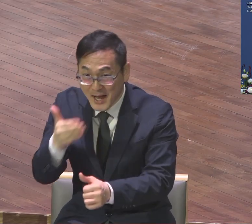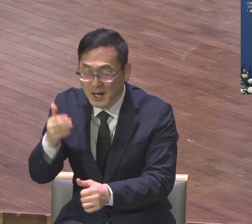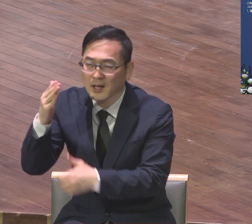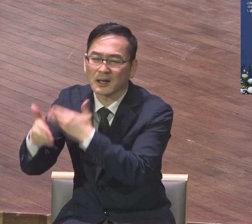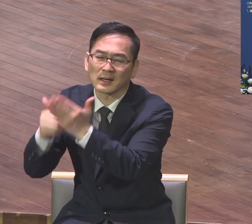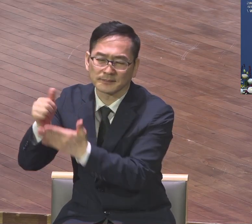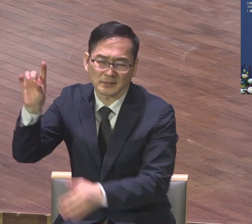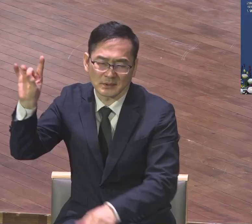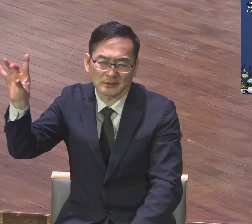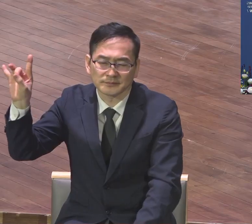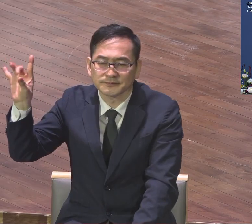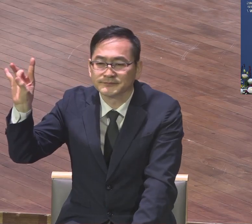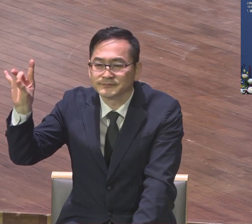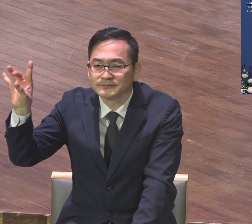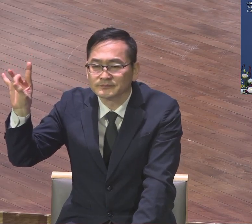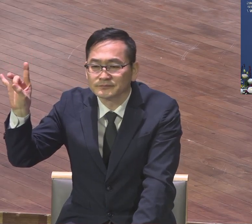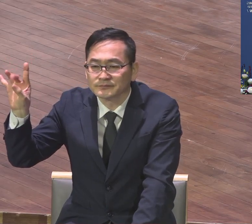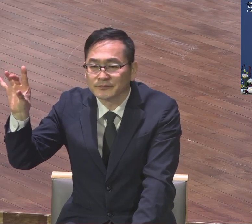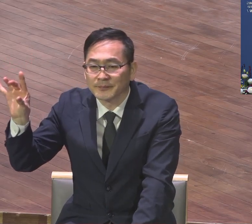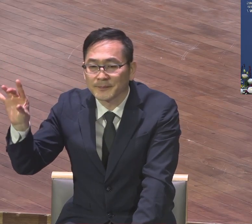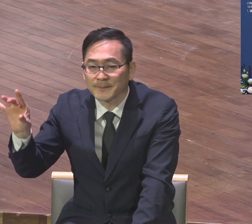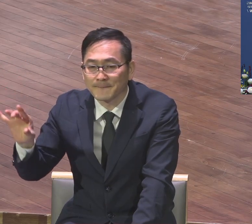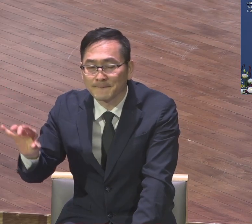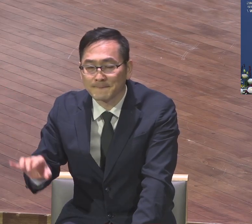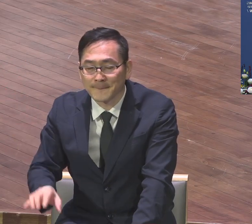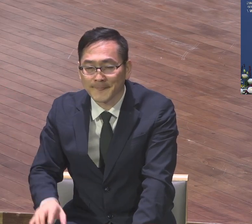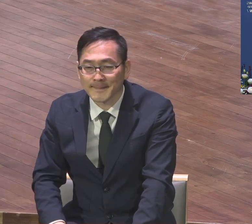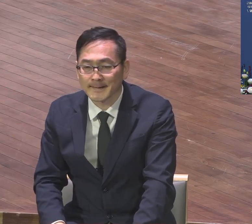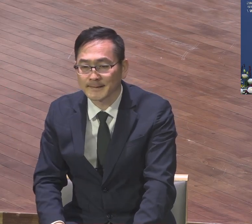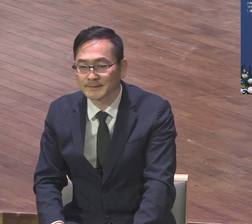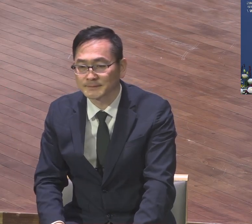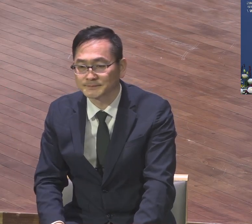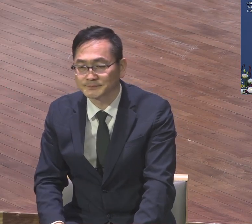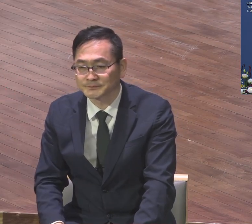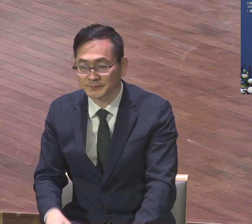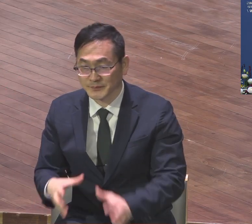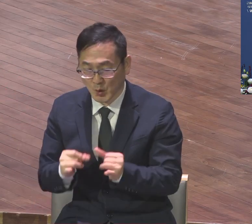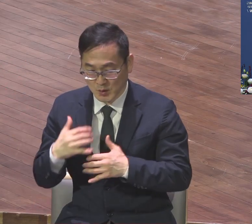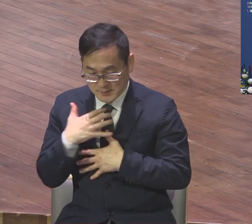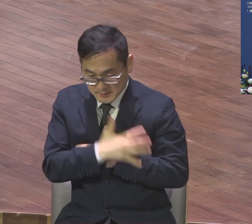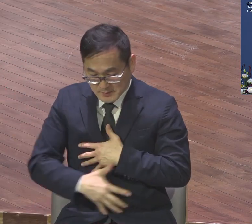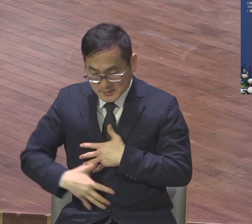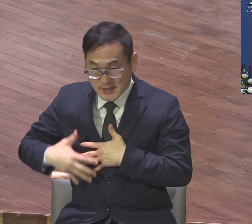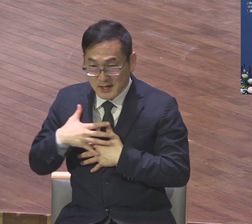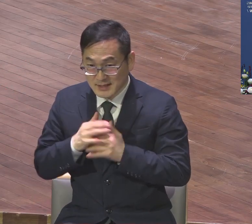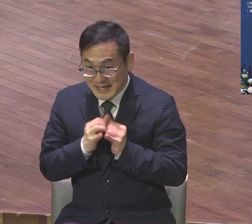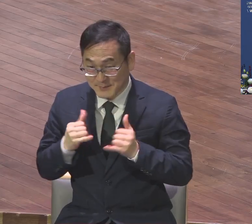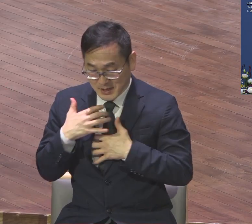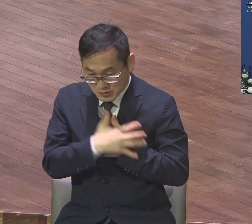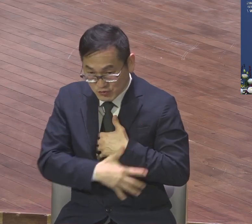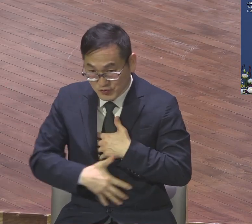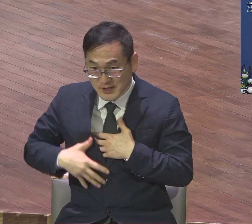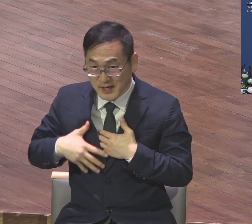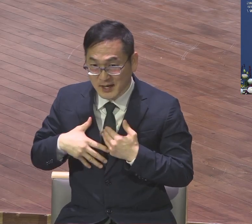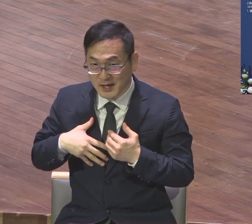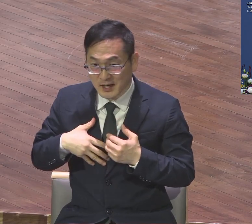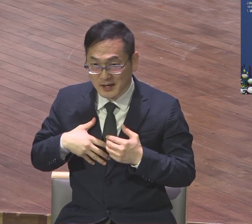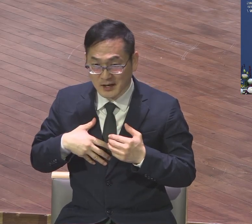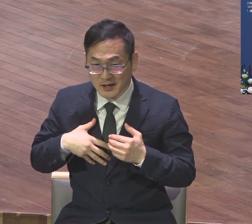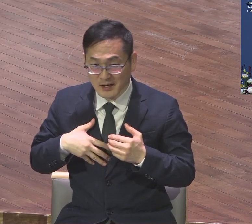또 모든 인류가 가지고 있는 이 육신의 고통, 이걸 가져야 돼요. 그래서